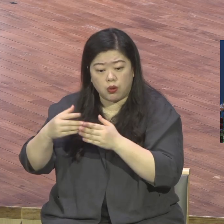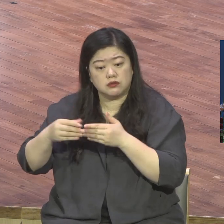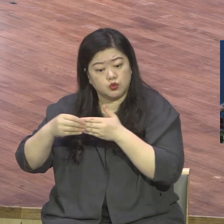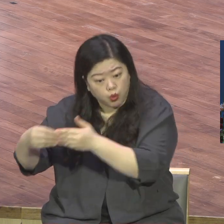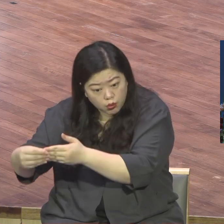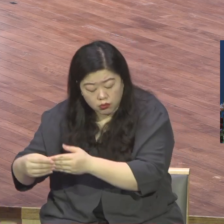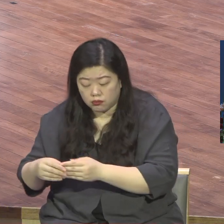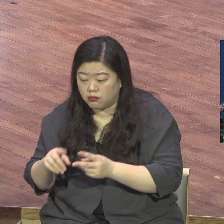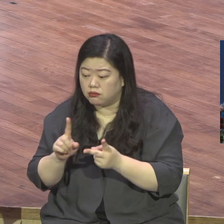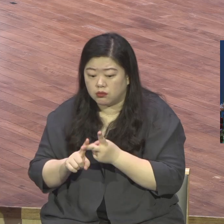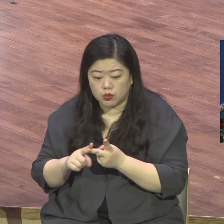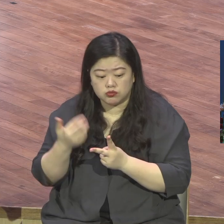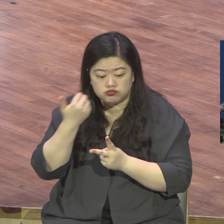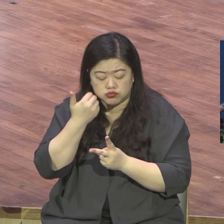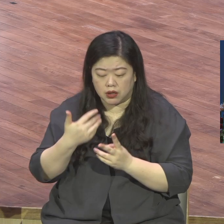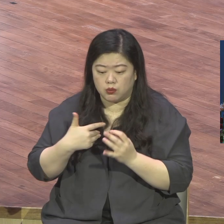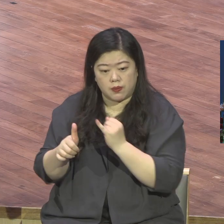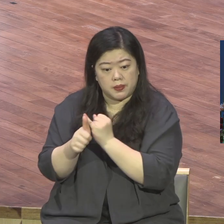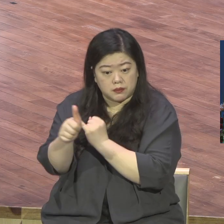누군가